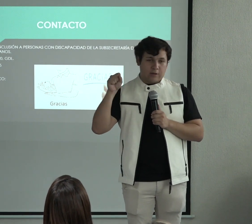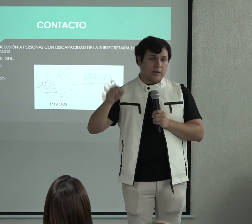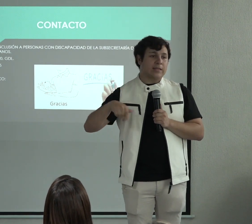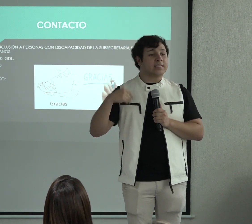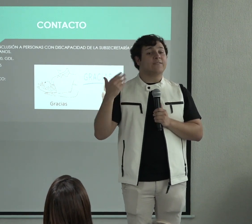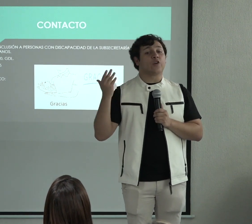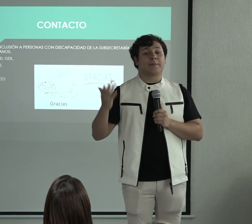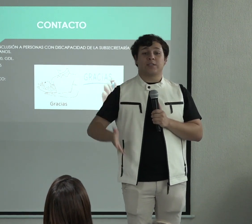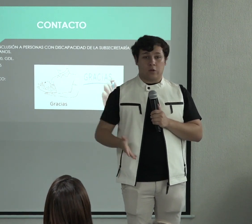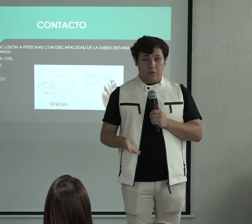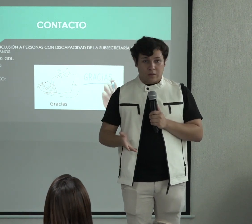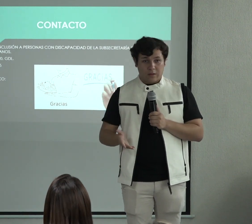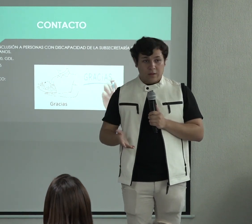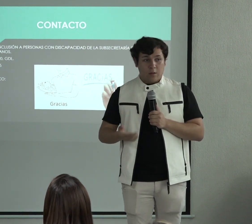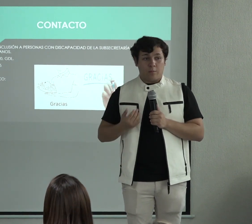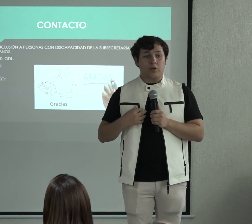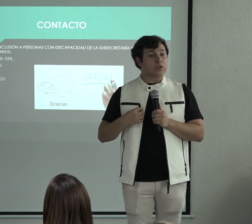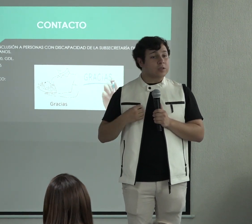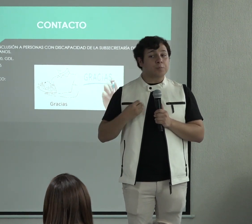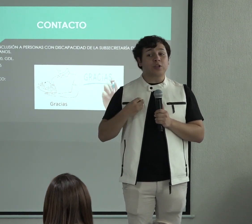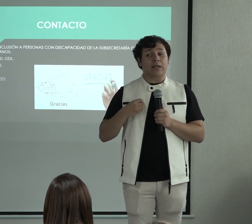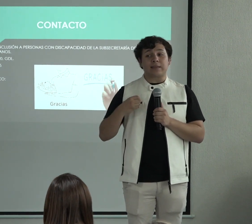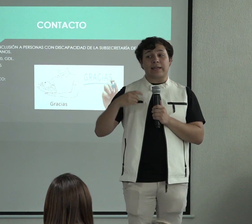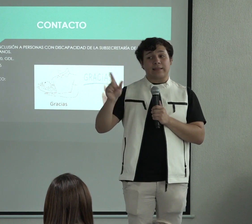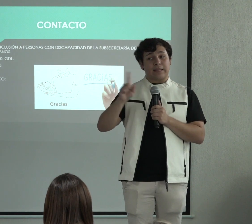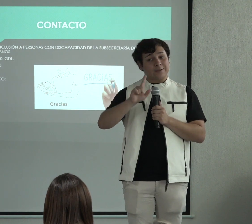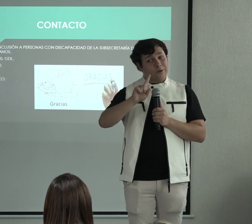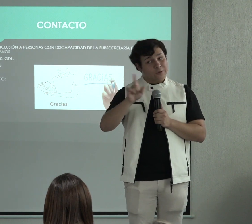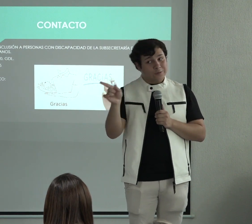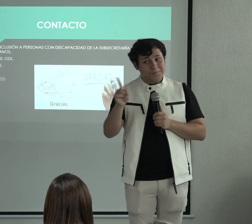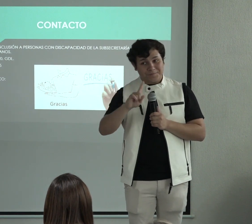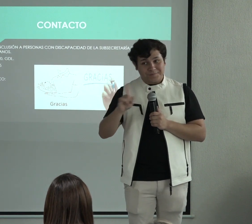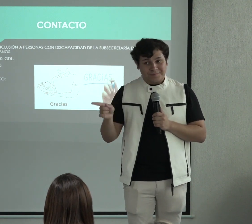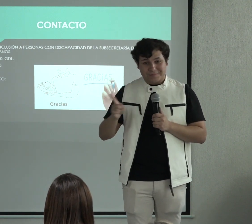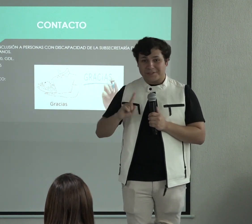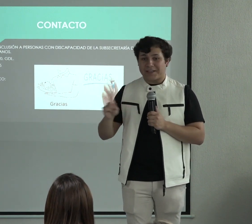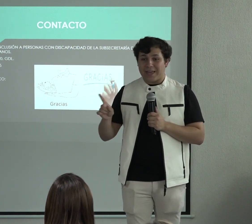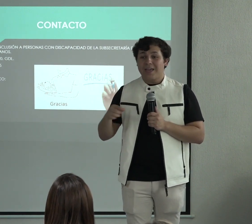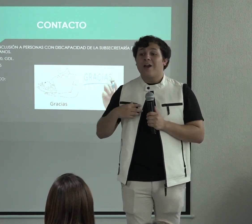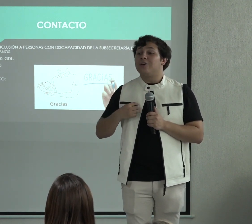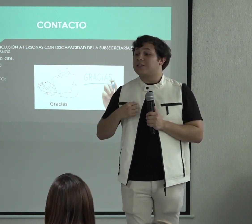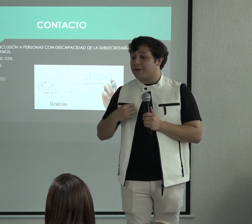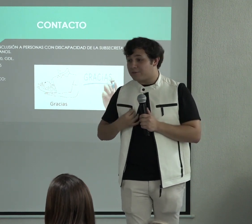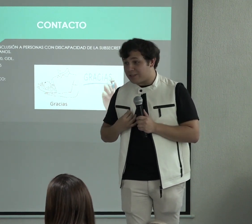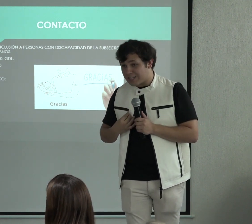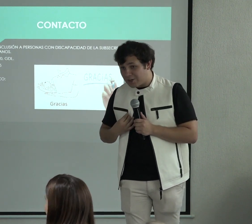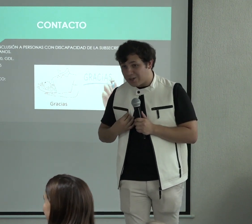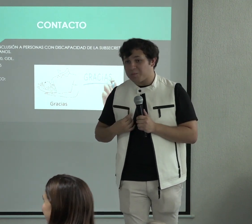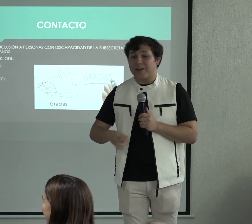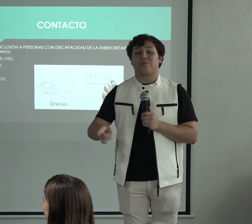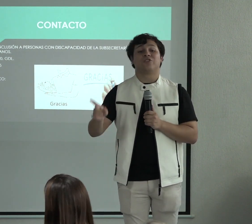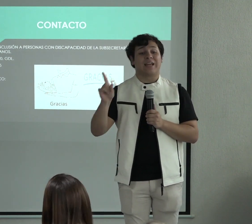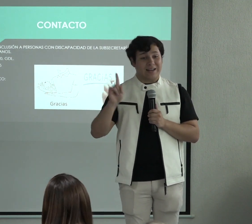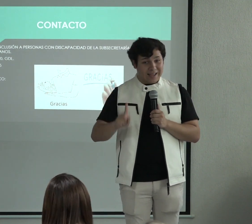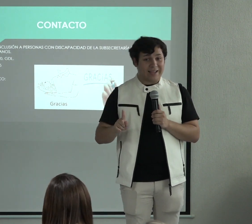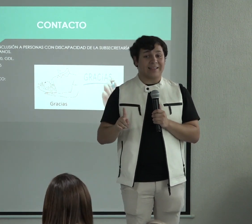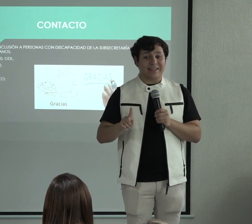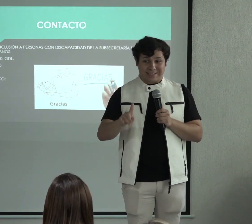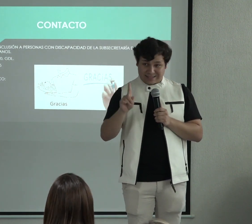una desinformación. Por eso es importante que en TikTok no. ¿Ok? O si ven un TikTok, preguntarle a gente que sí